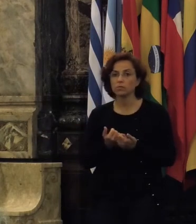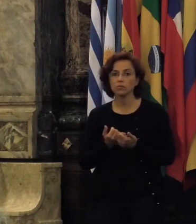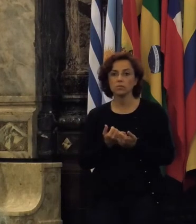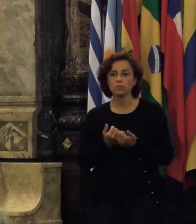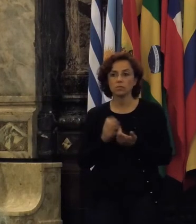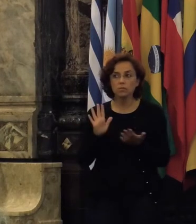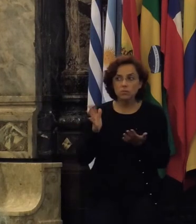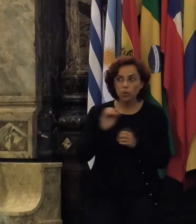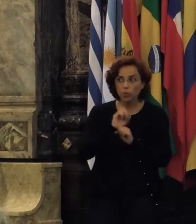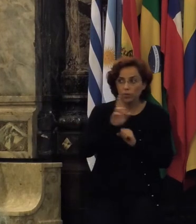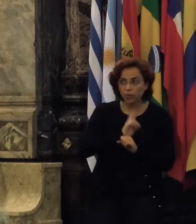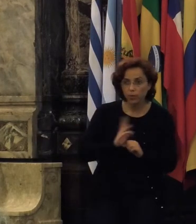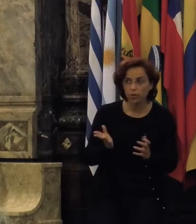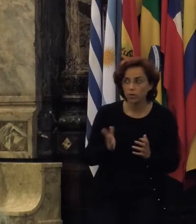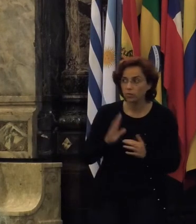Hola, ¿están ahí?